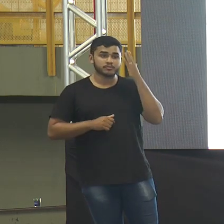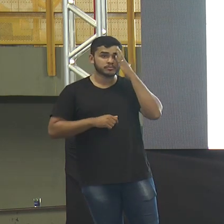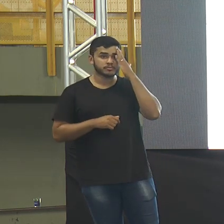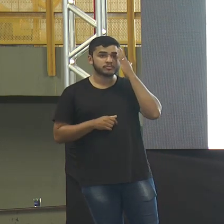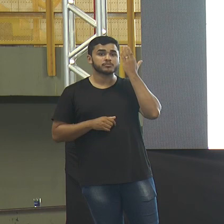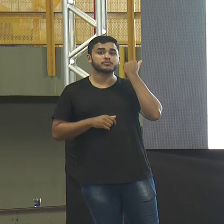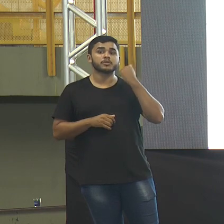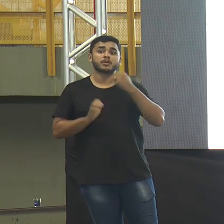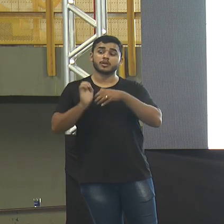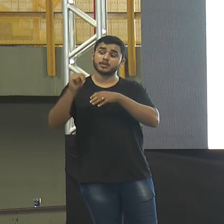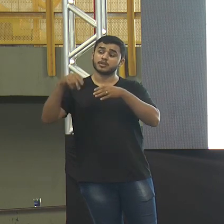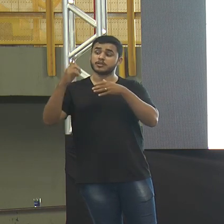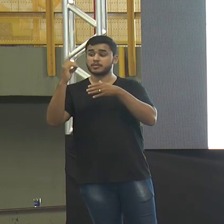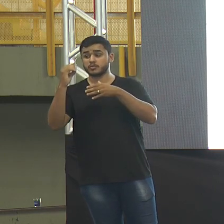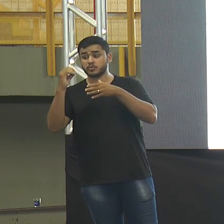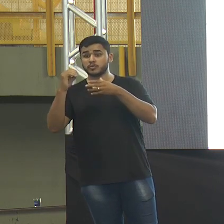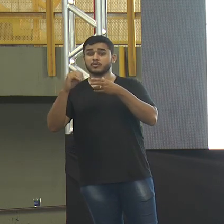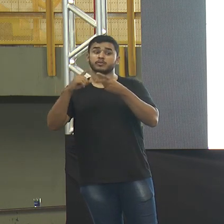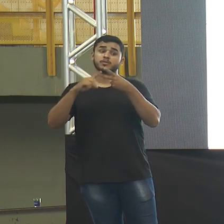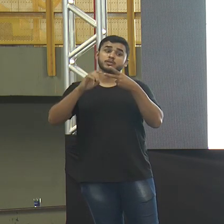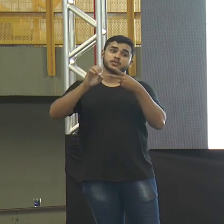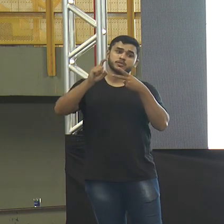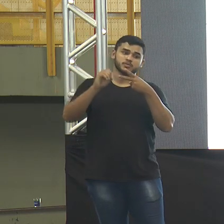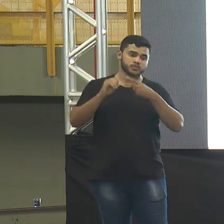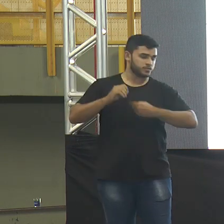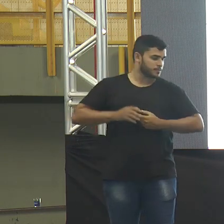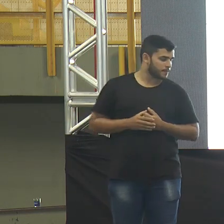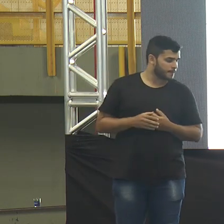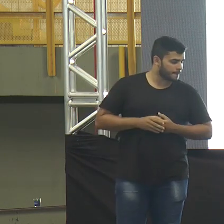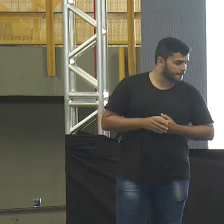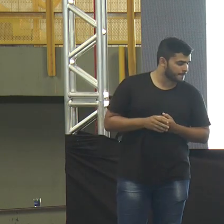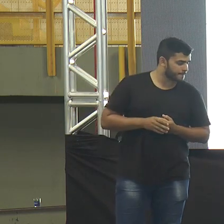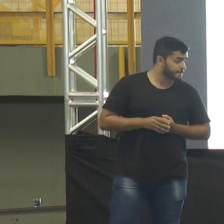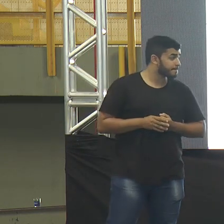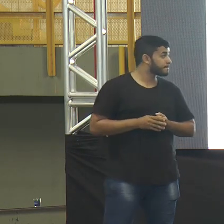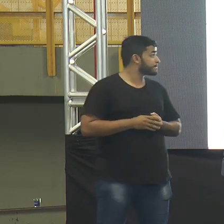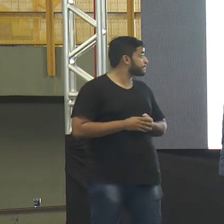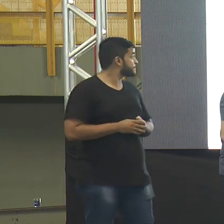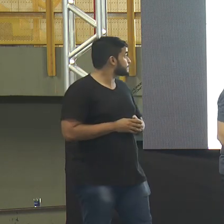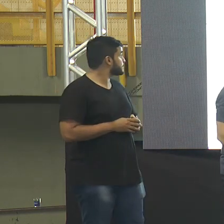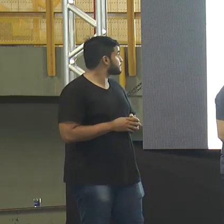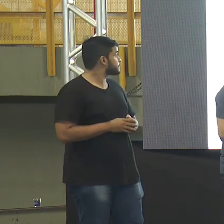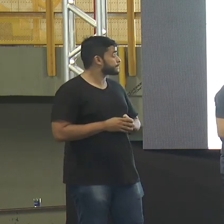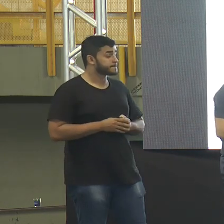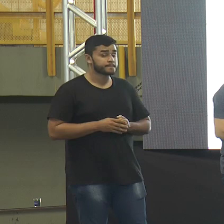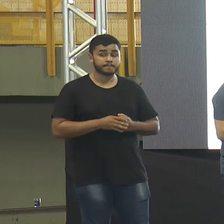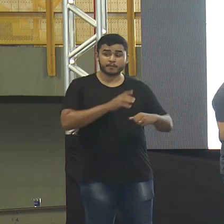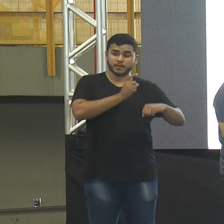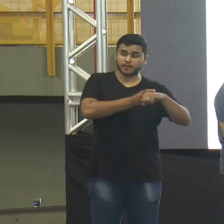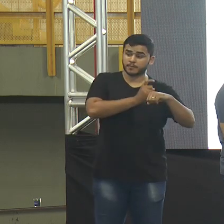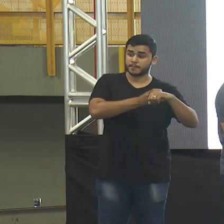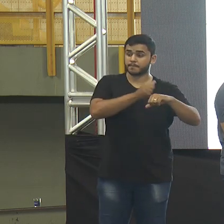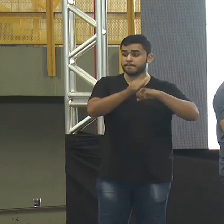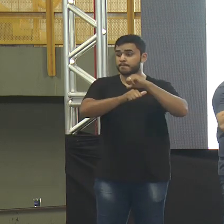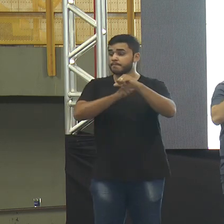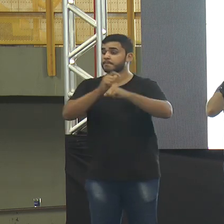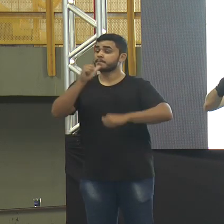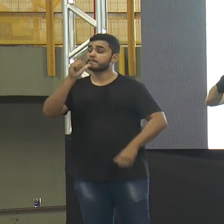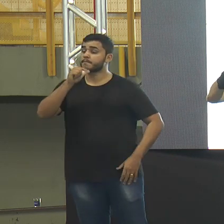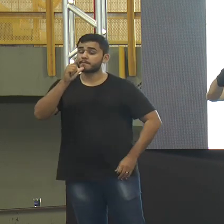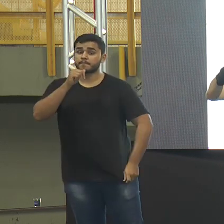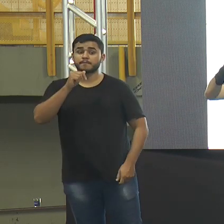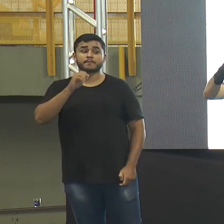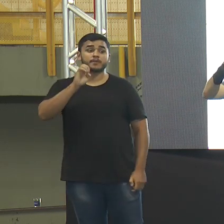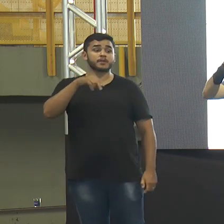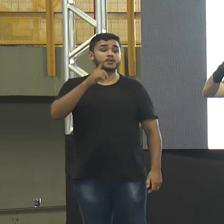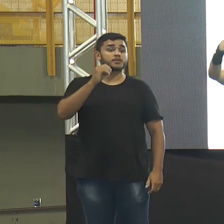quais são as endo e quais são as exo. Queria que vocês me ajudassem, ó. Do sólido para o líquido, vocês acham que é endo ou